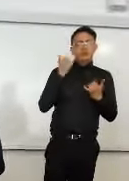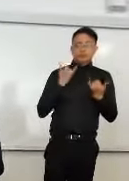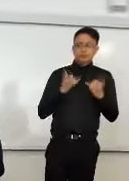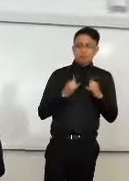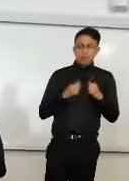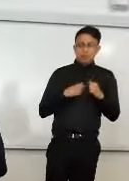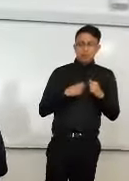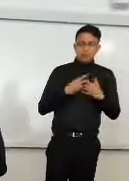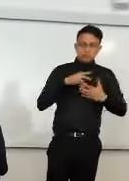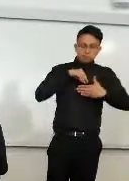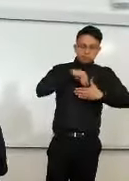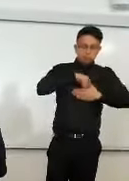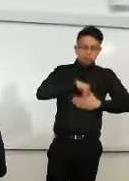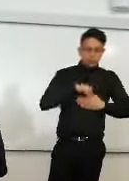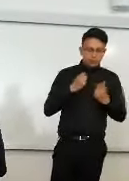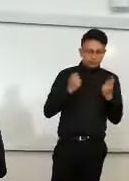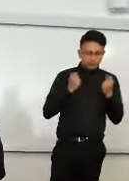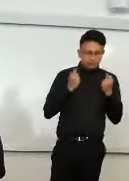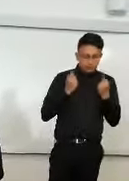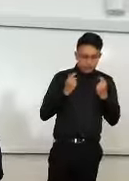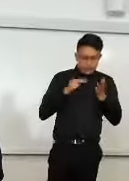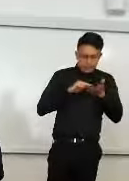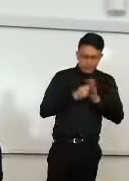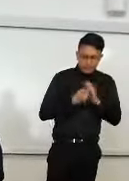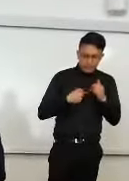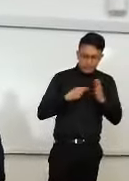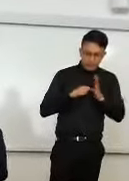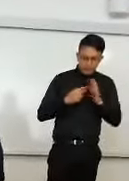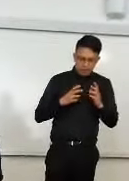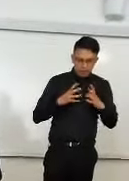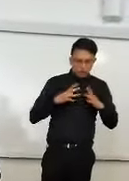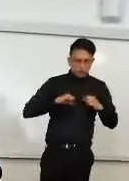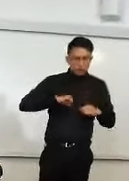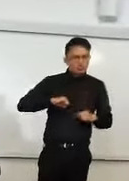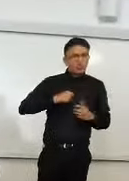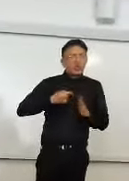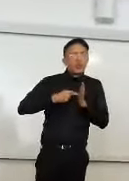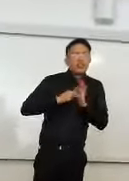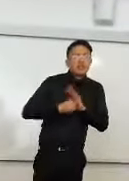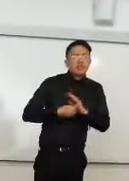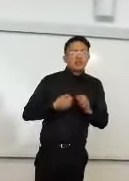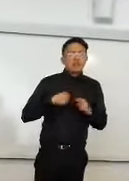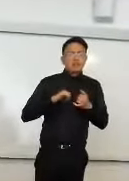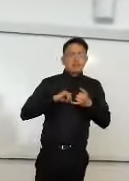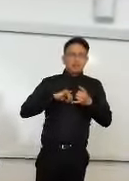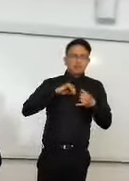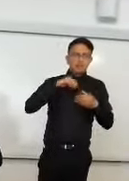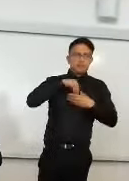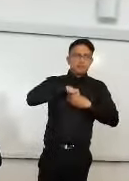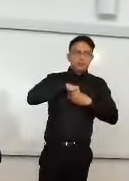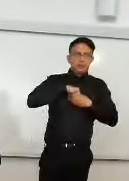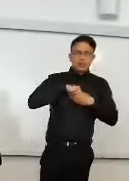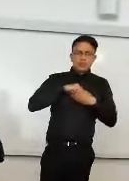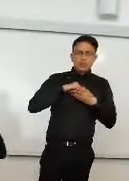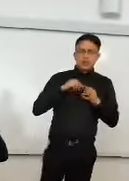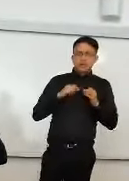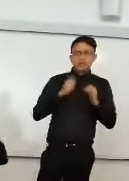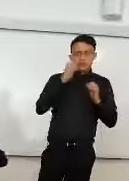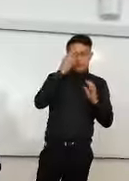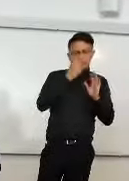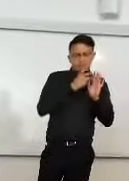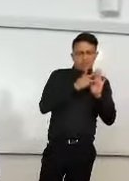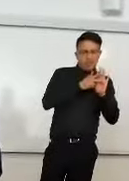todavía está arraigado entender cómo se habla de capacidad jurídica y cómo desligarlo, digamos, de esa capacidad legal que está en el Código Civil